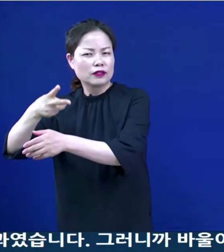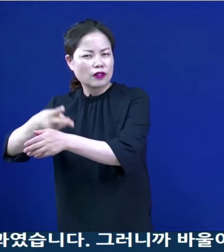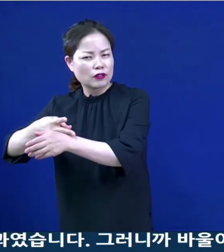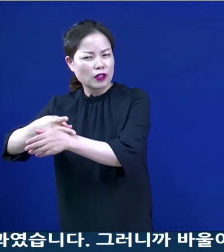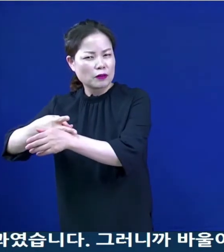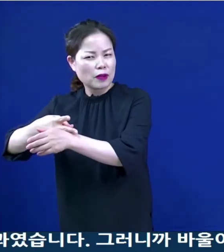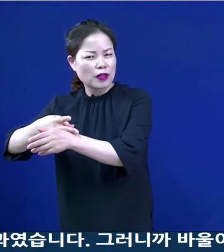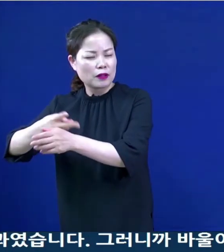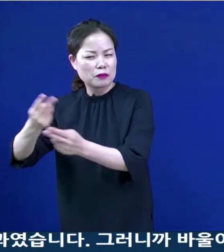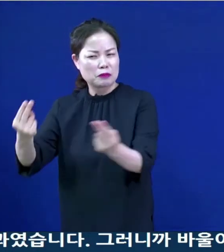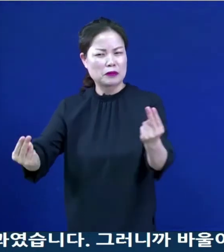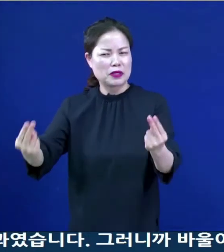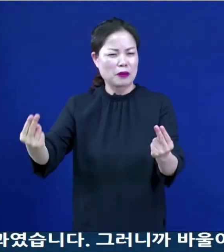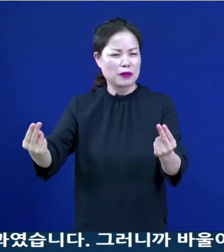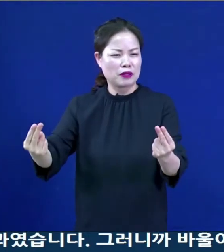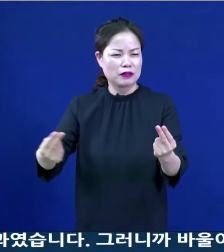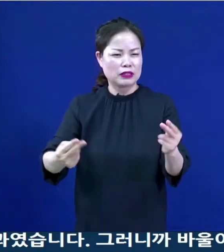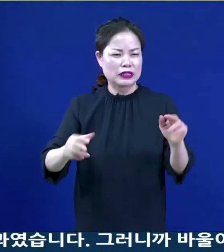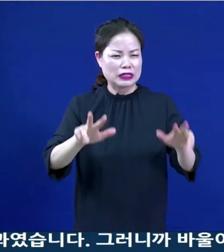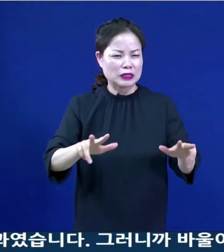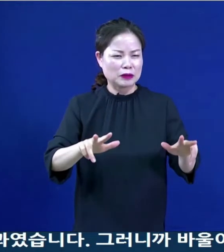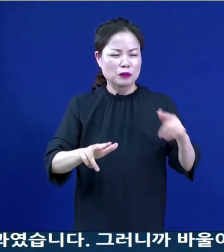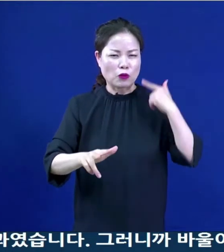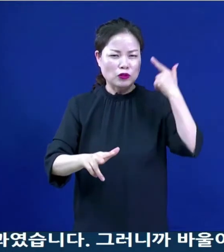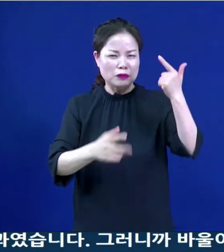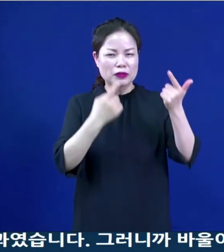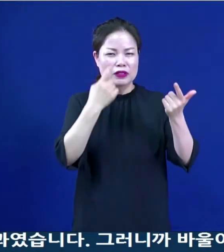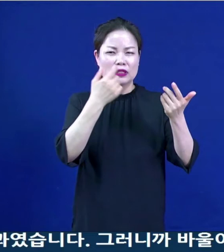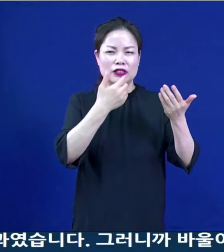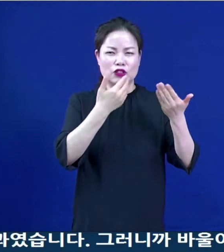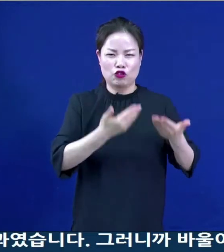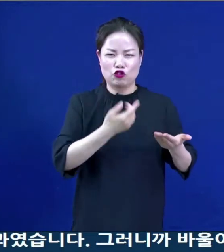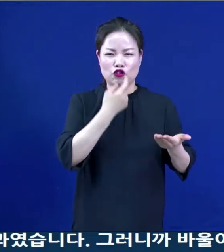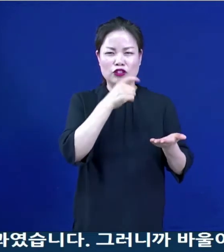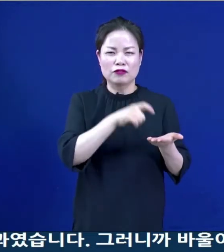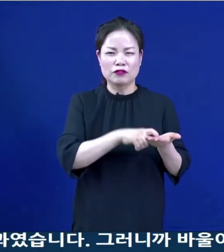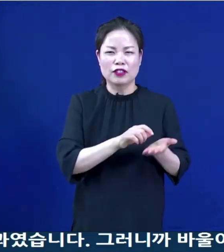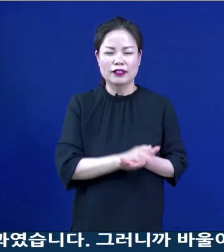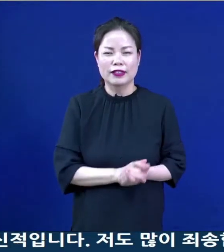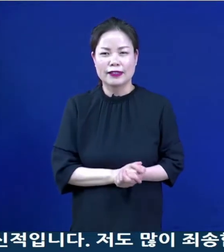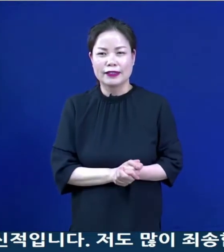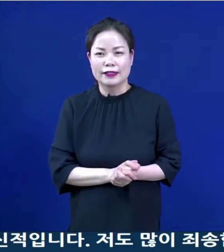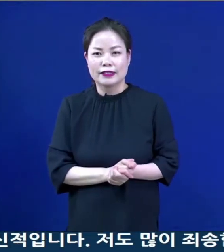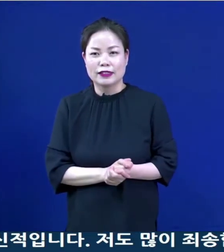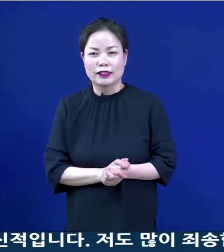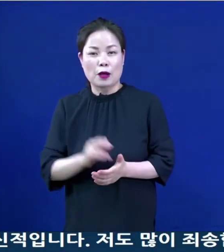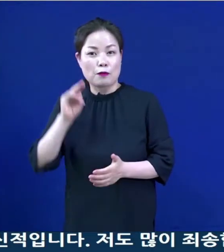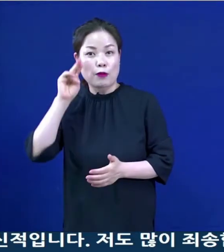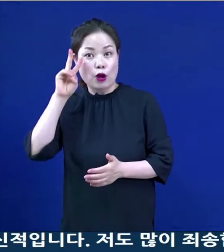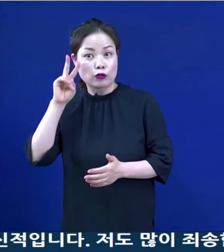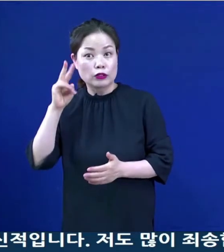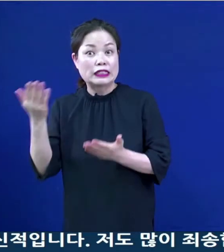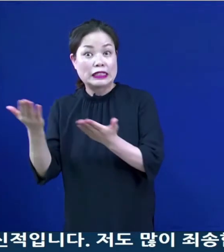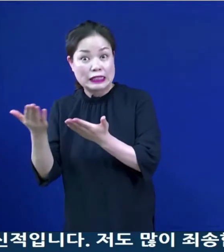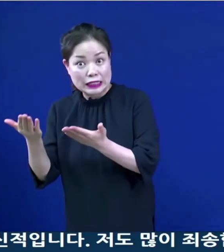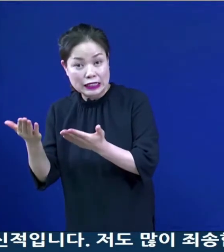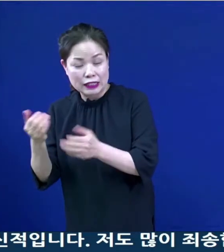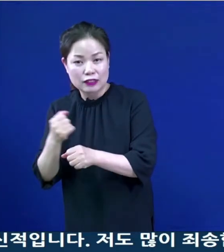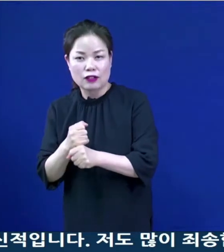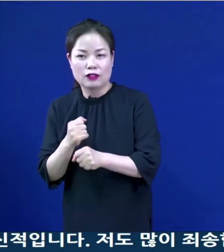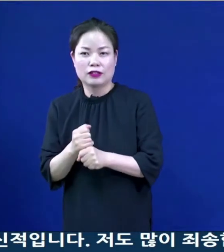참 쉽게 사는 것 같은 생각이 들어요. 아침 일찍 바울은 일터에서 일을 했습니다.